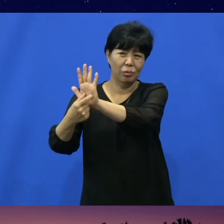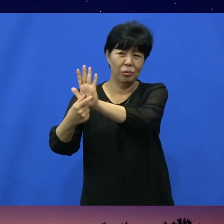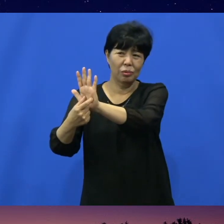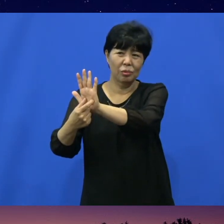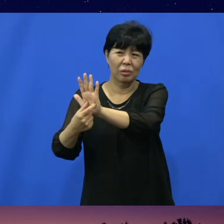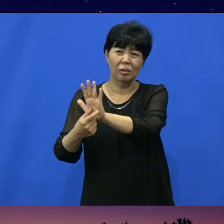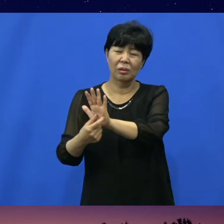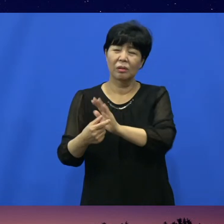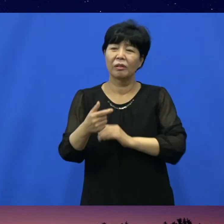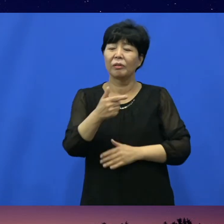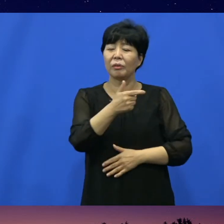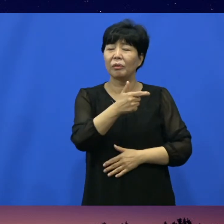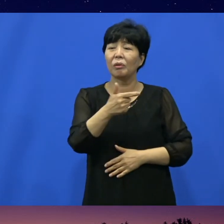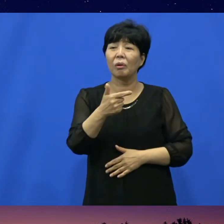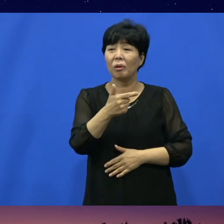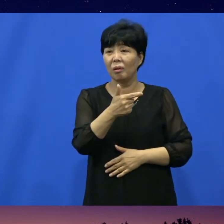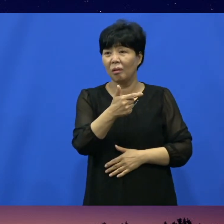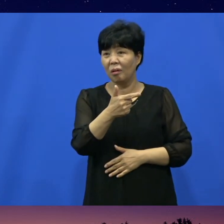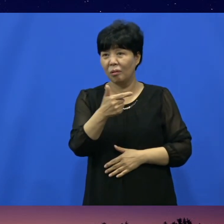그것은 엄청난